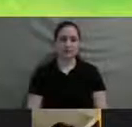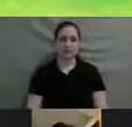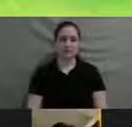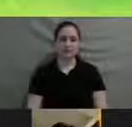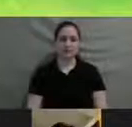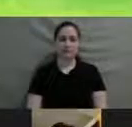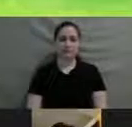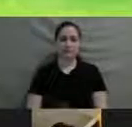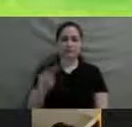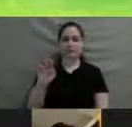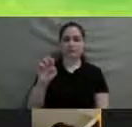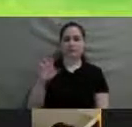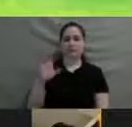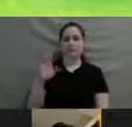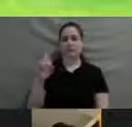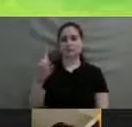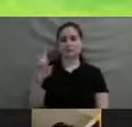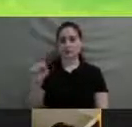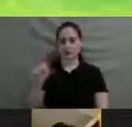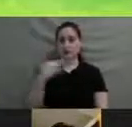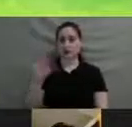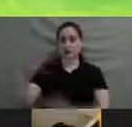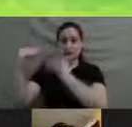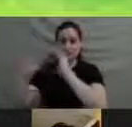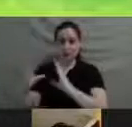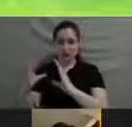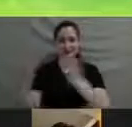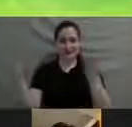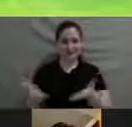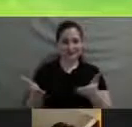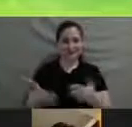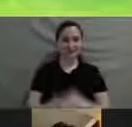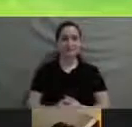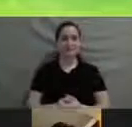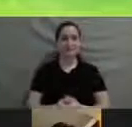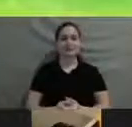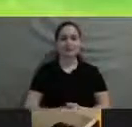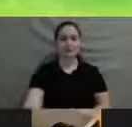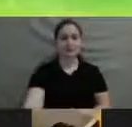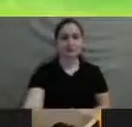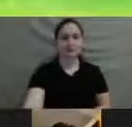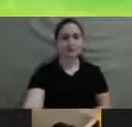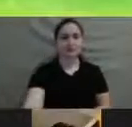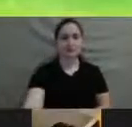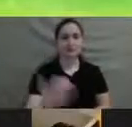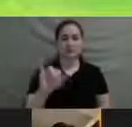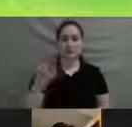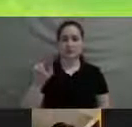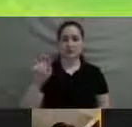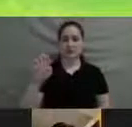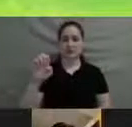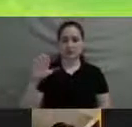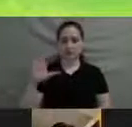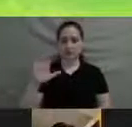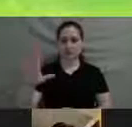Mercedes, Berenice Mercedes y sus docentes. INTEC, la Escuela de Psicología